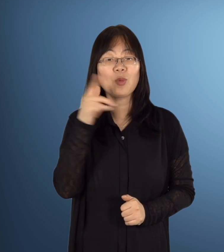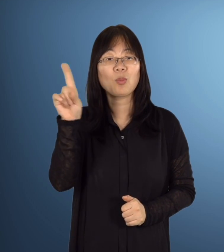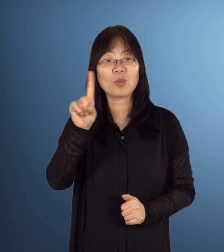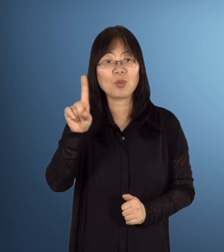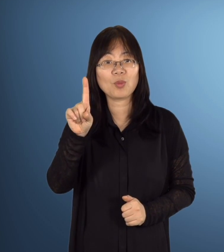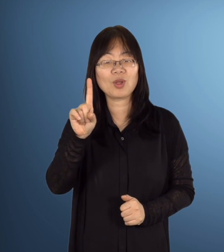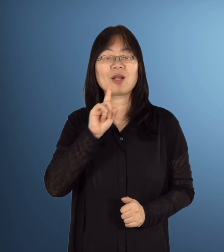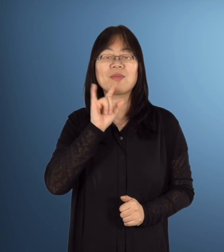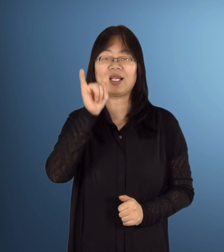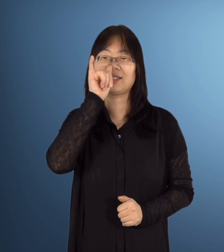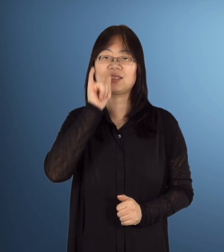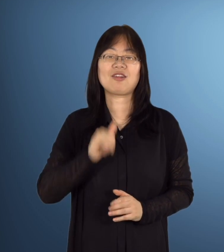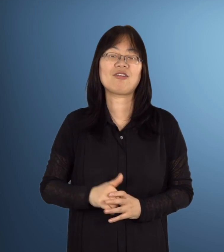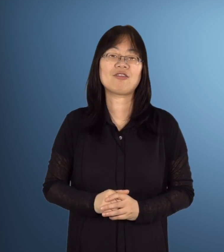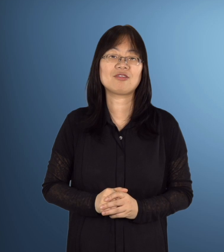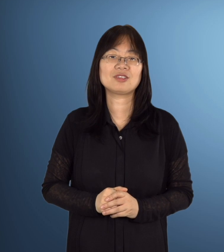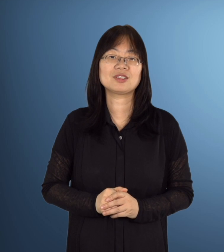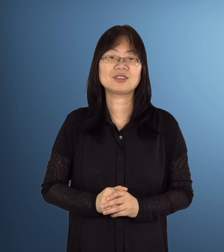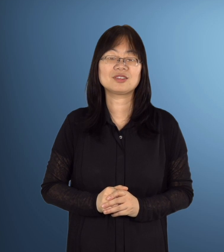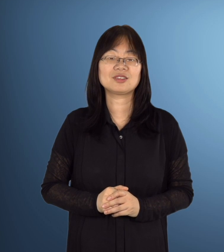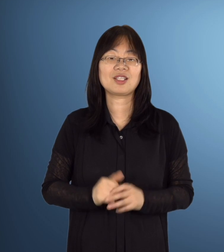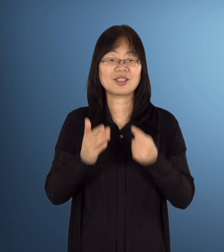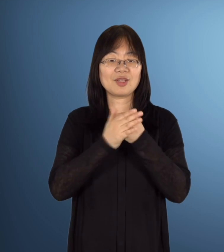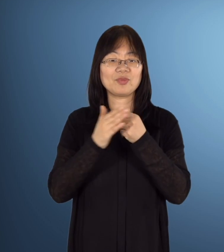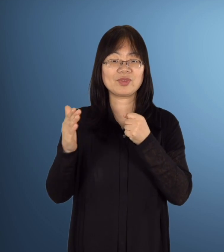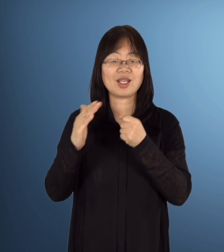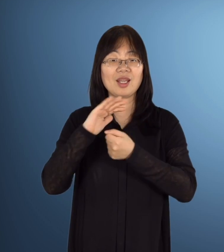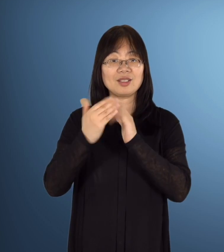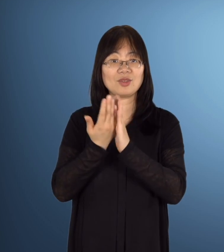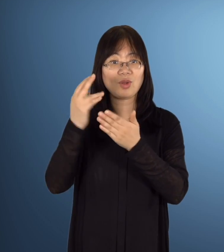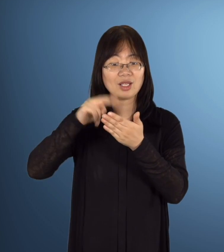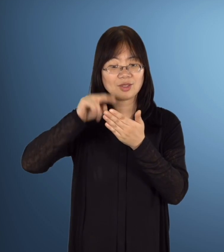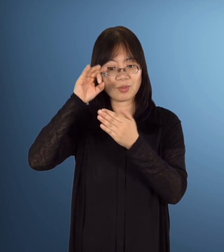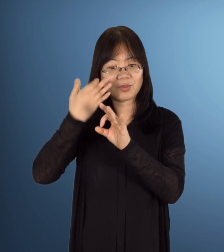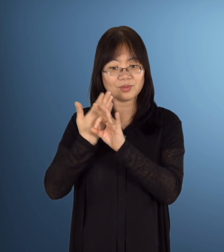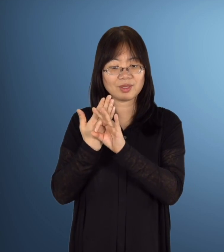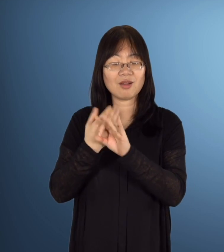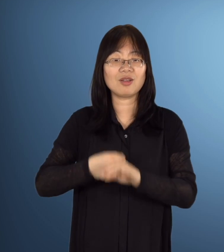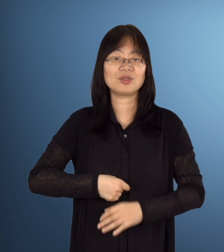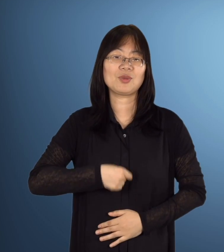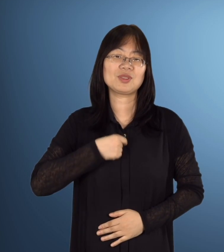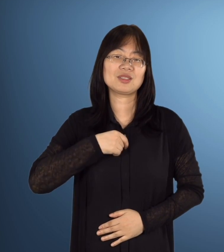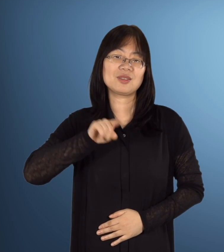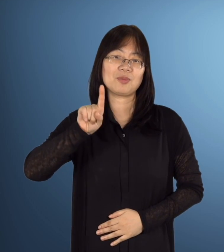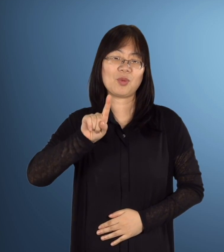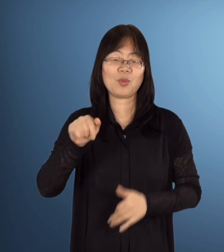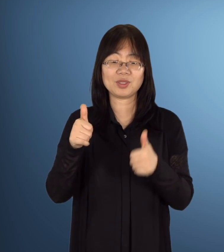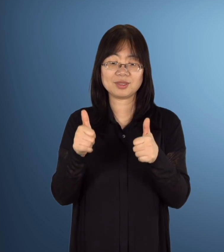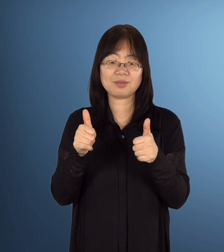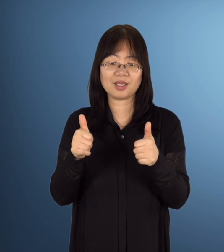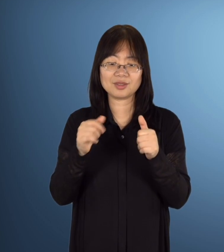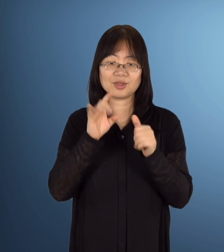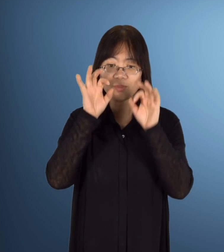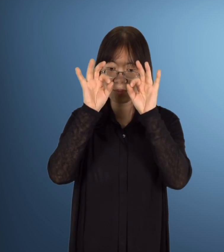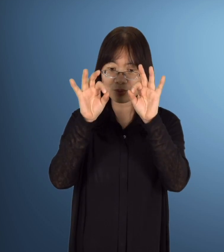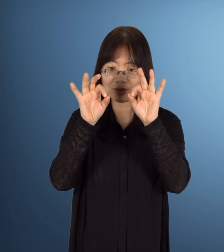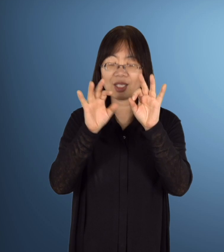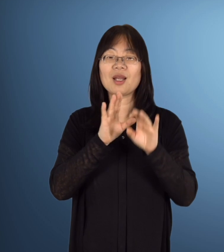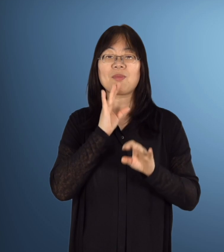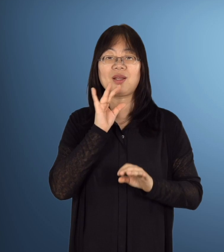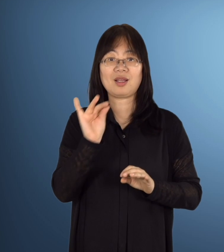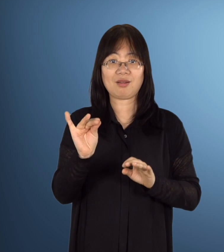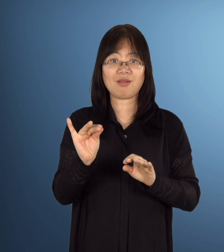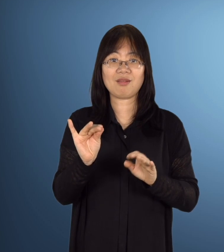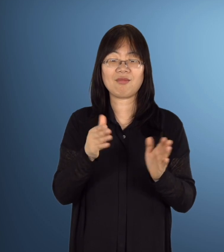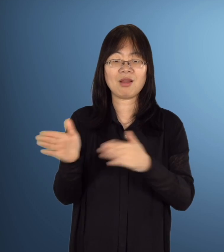안 합니까? 얘기합니다. 그래서 여러분 이 본문은 사실상 심판으로 보는 게 맞아요. 그럼